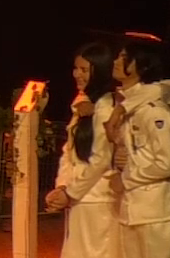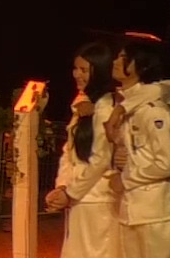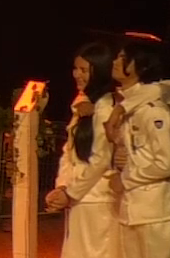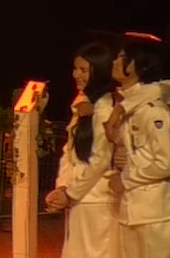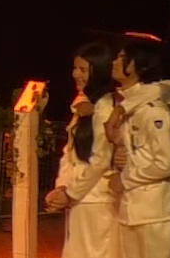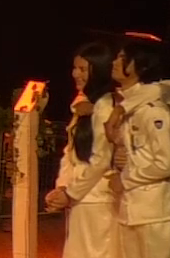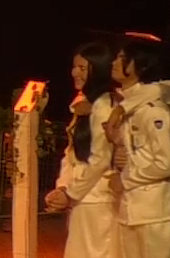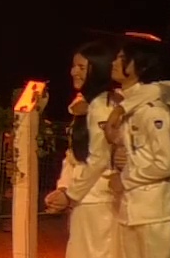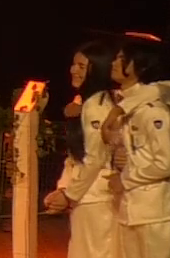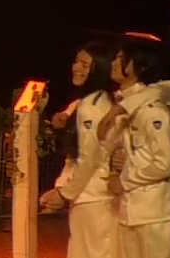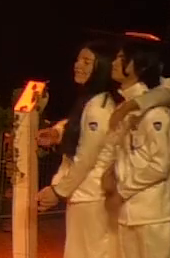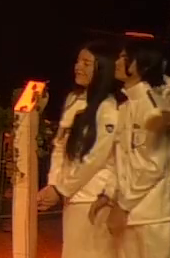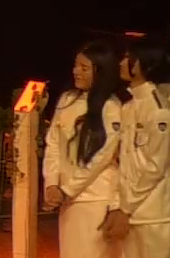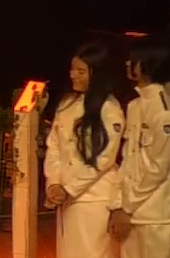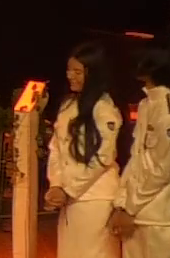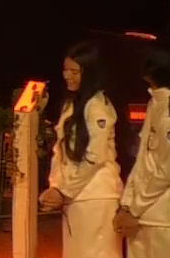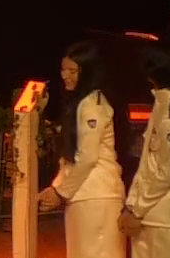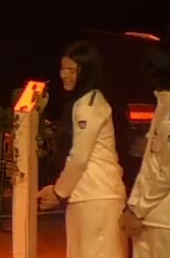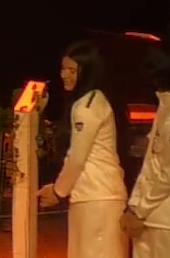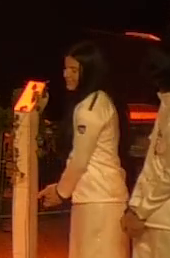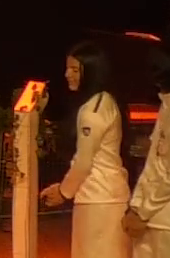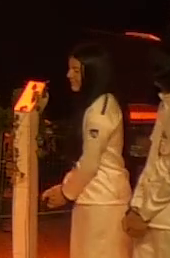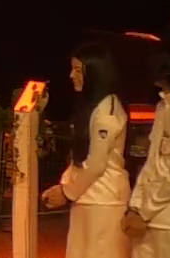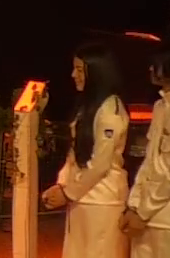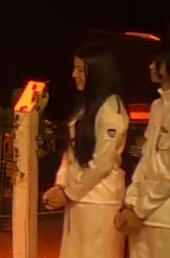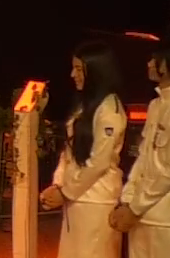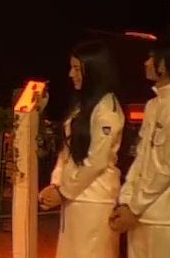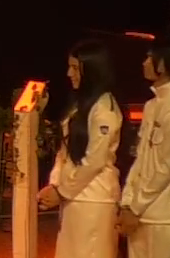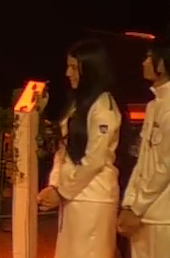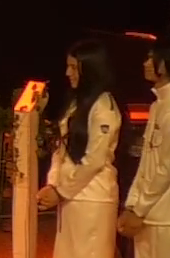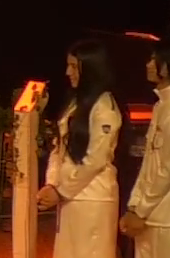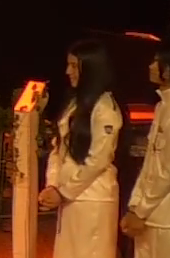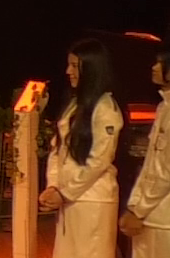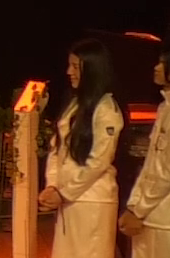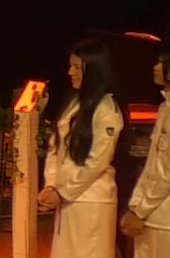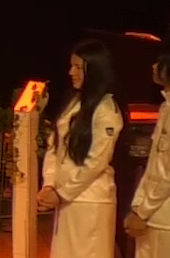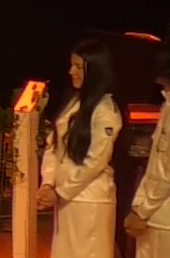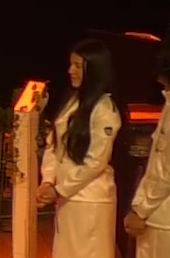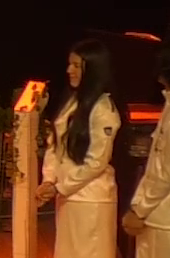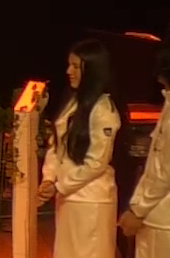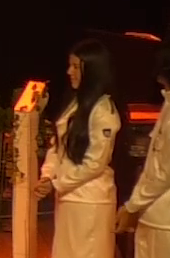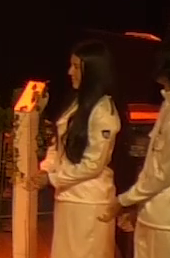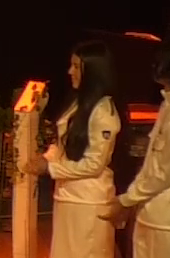3, 2, 1... Tomara que eu tenha me saído bem. Não se preocupe, ficou bom.